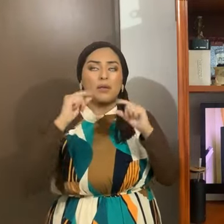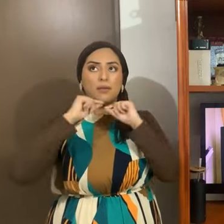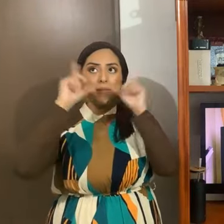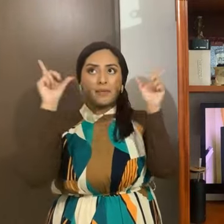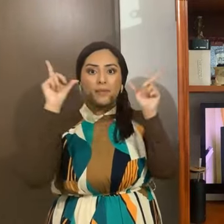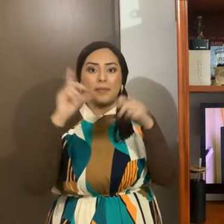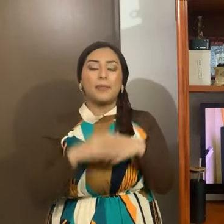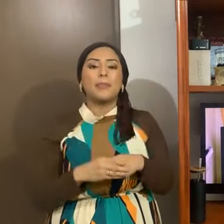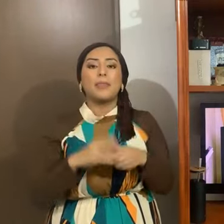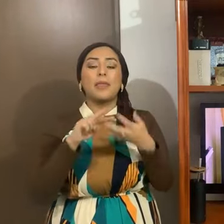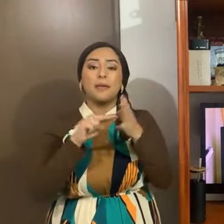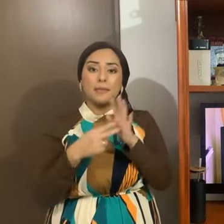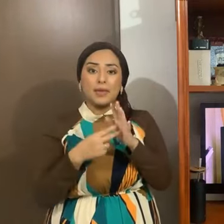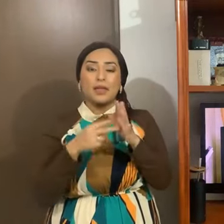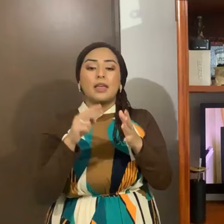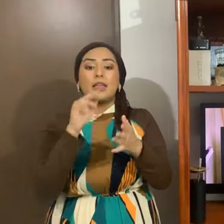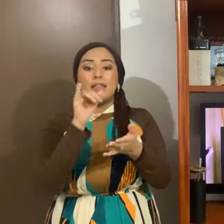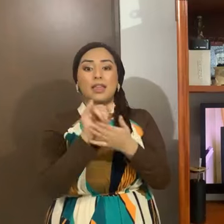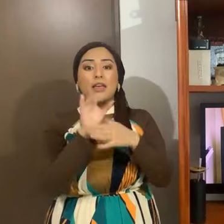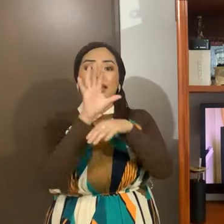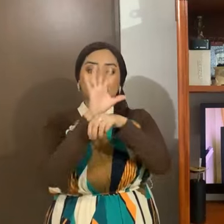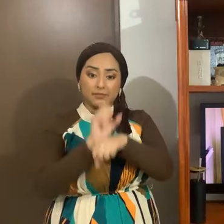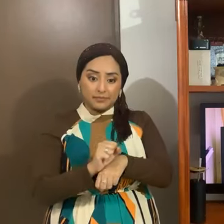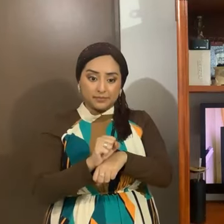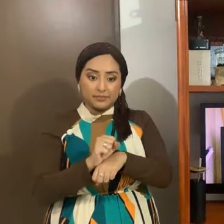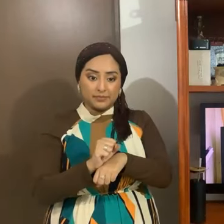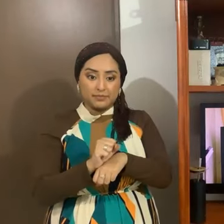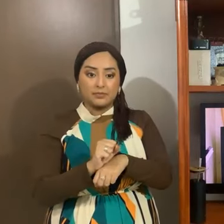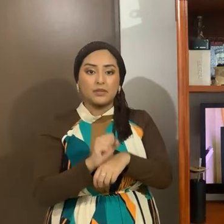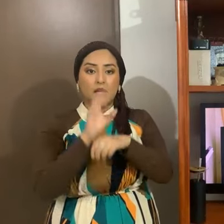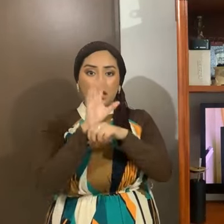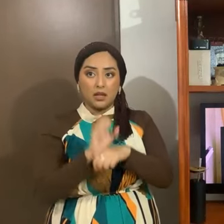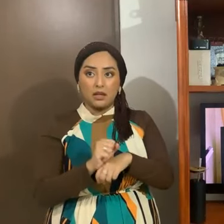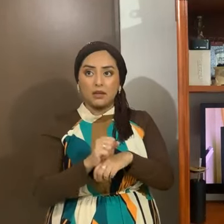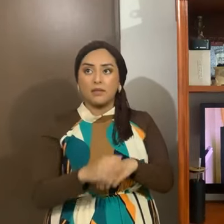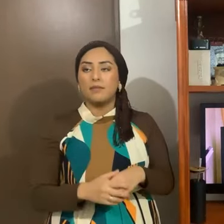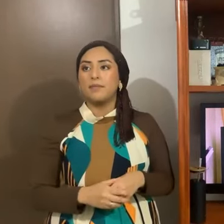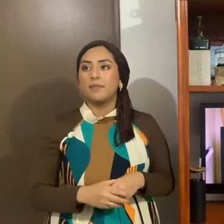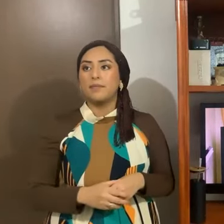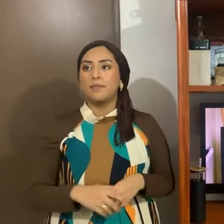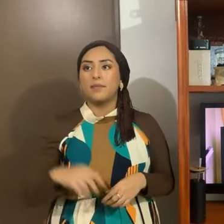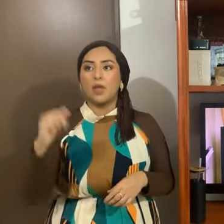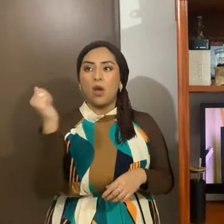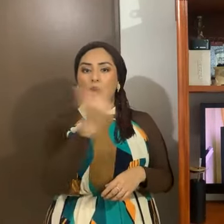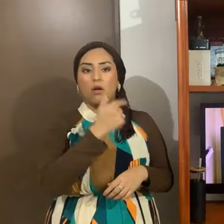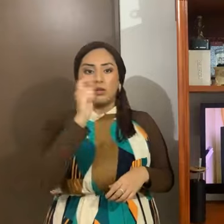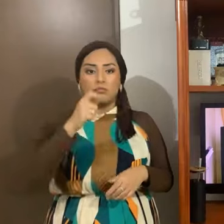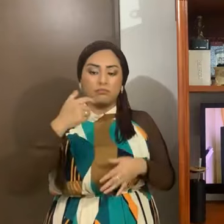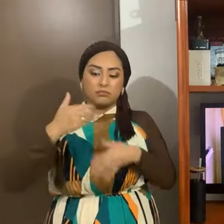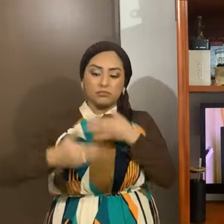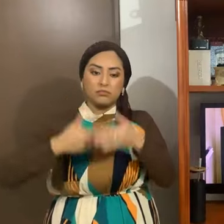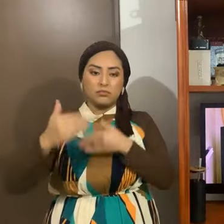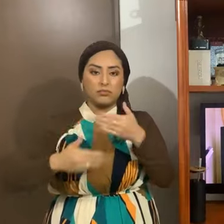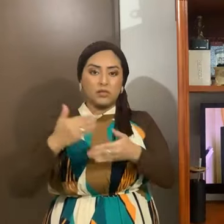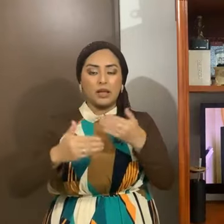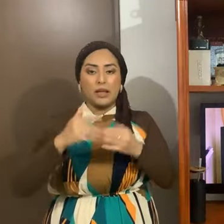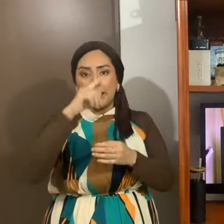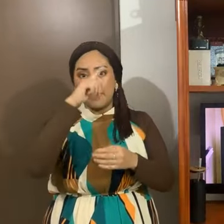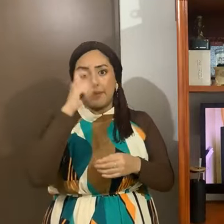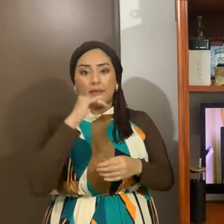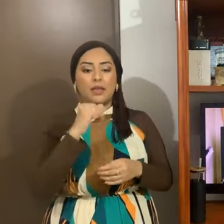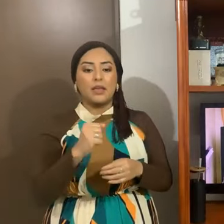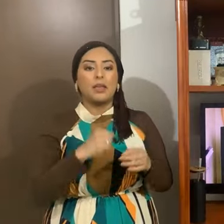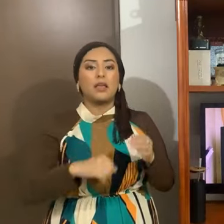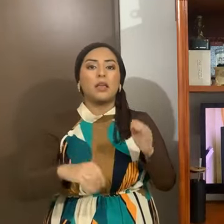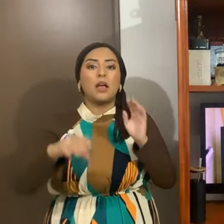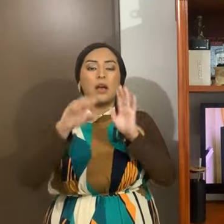te levantes. Entonces este es un hábito, esta es una costumbre, un hábito que tenemos que desarrollar, porque es un